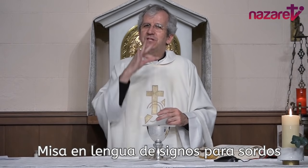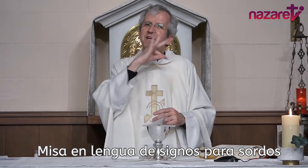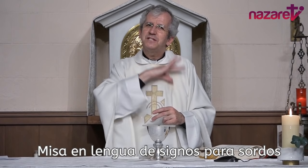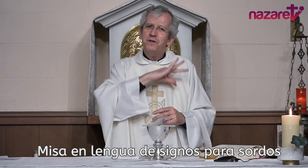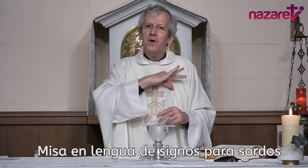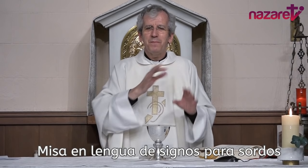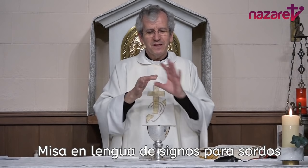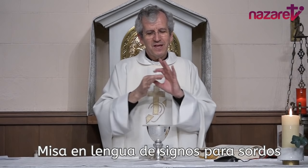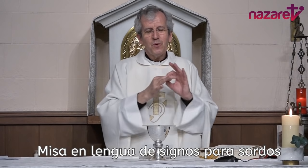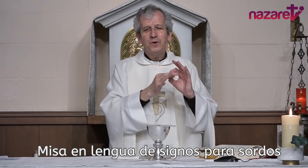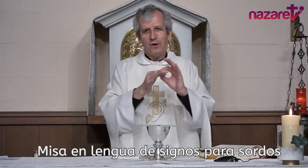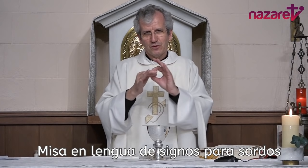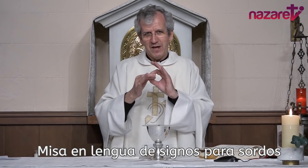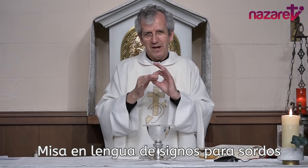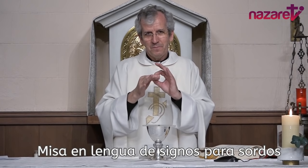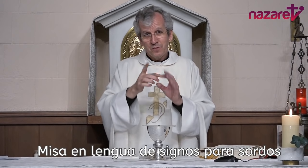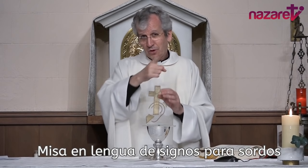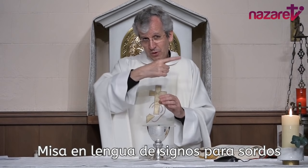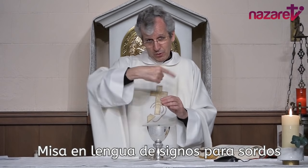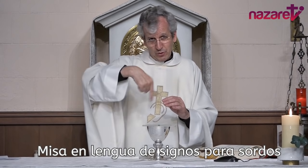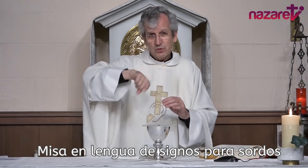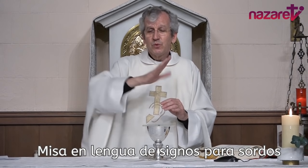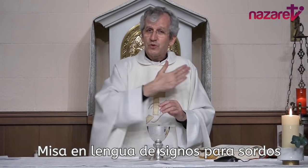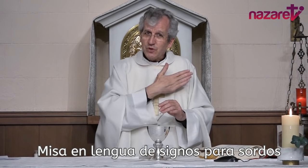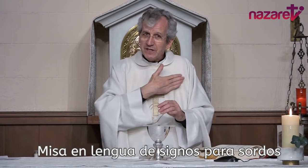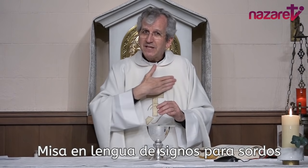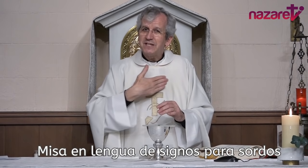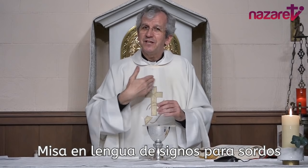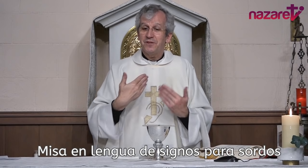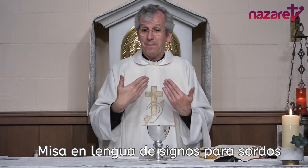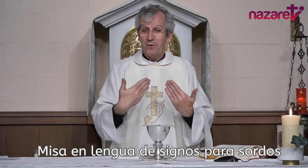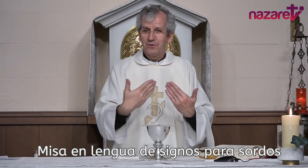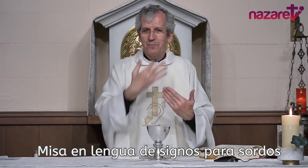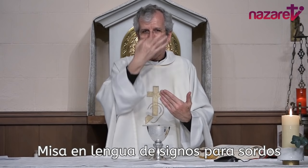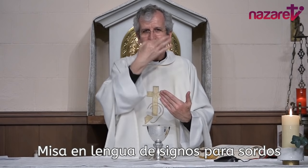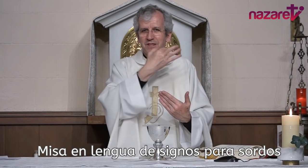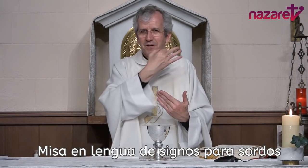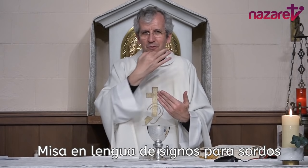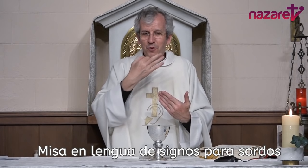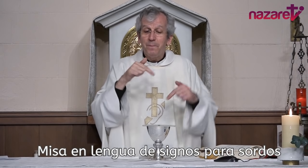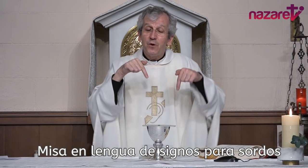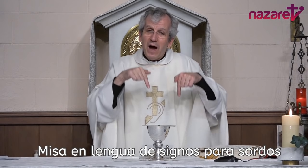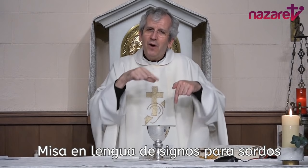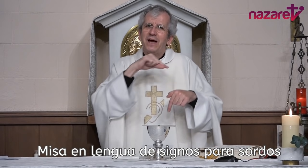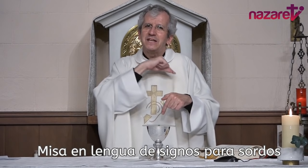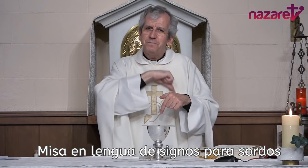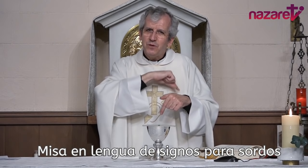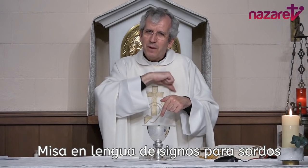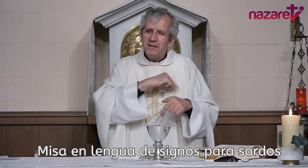sí espiritualmente unirnos a Él. Todos juntos, con ese deseo de que pronto podamos recibir la comunión, pero ahora espiritualmente